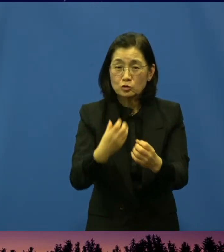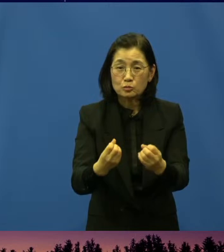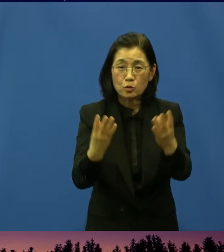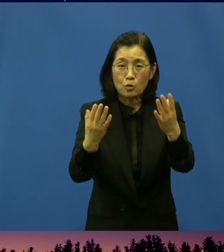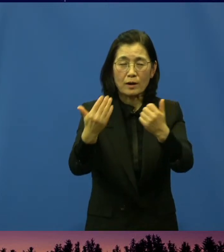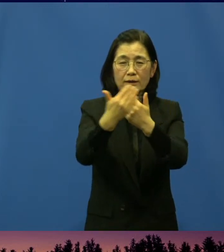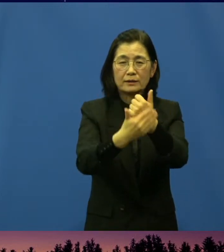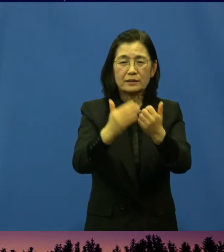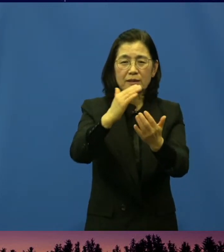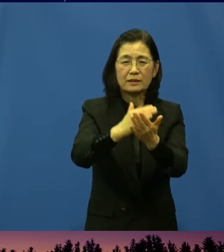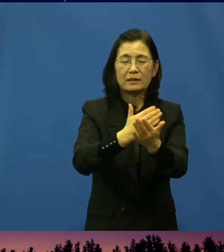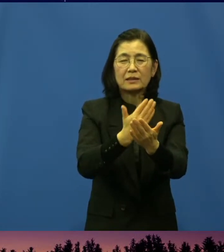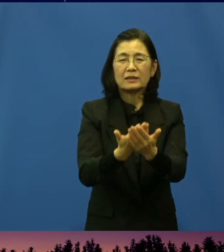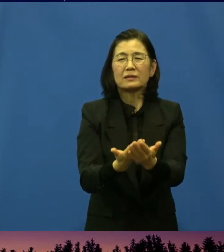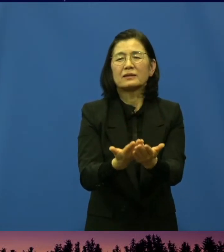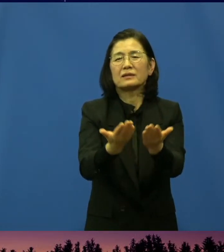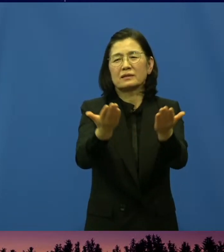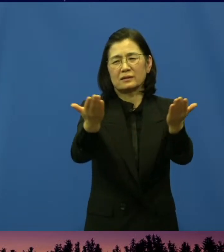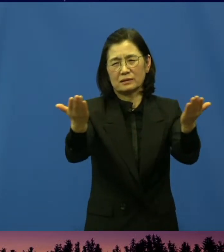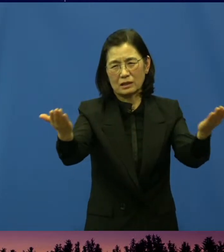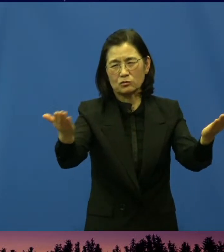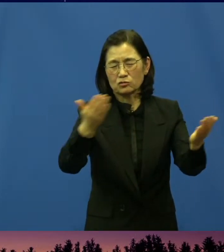없으면 없어요.